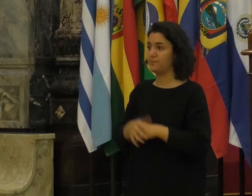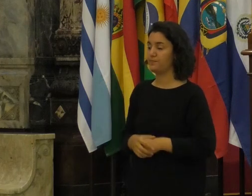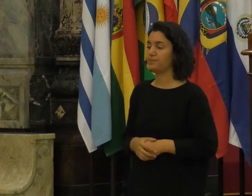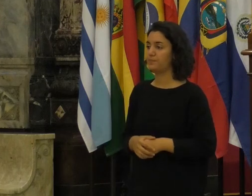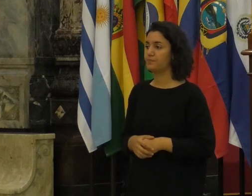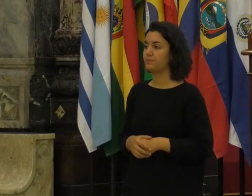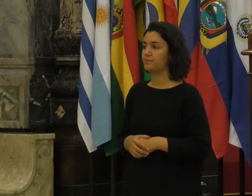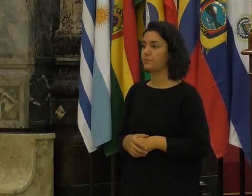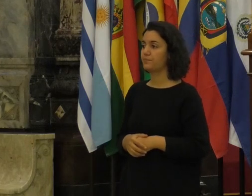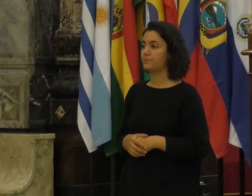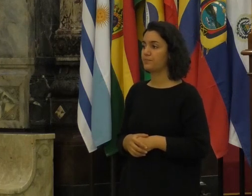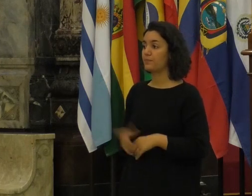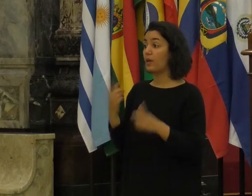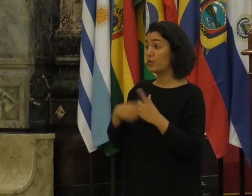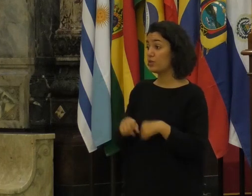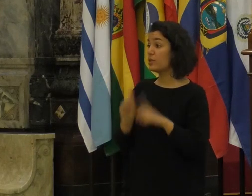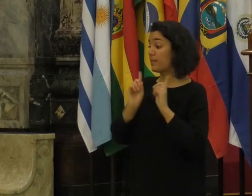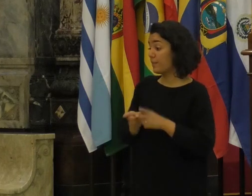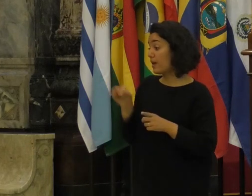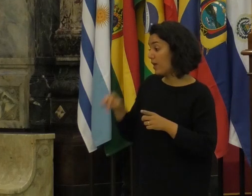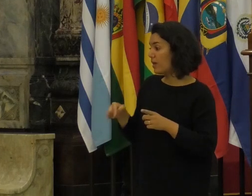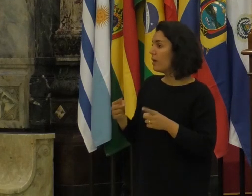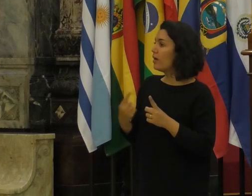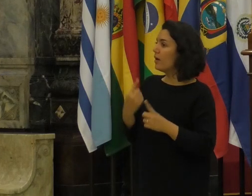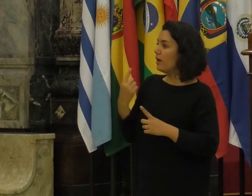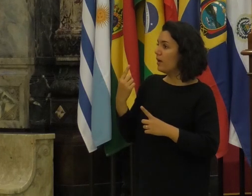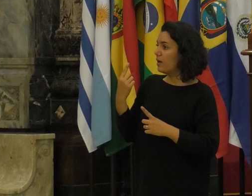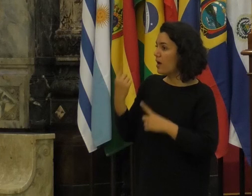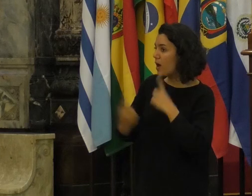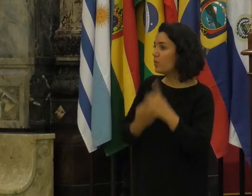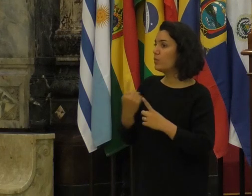De ahí que en términos más particulares,